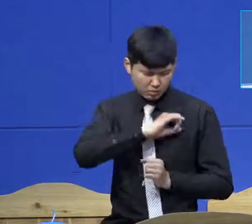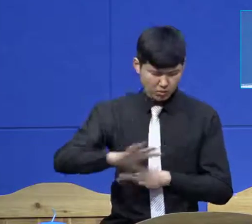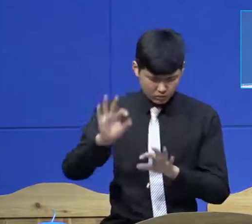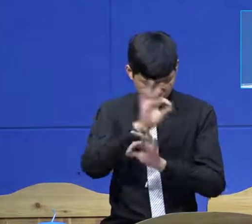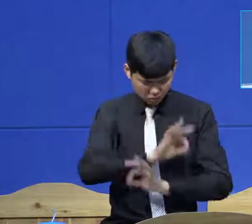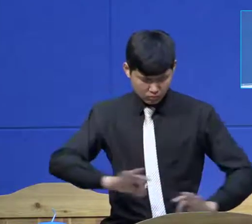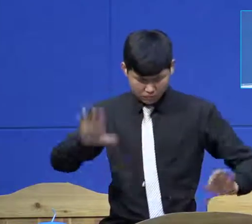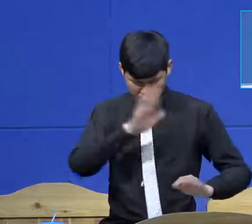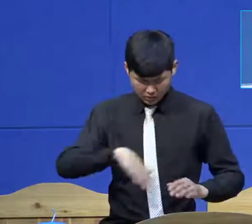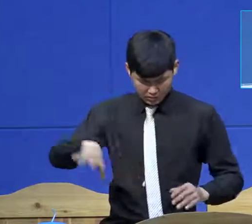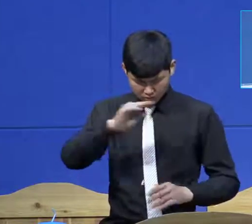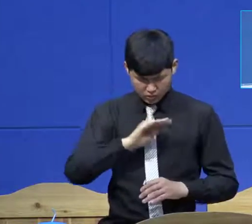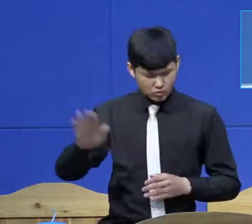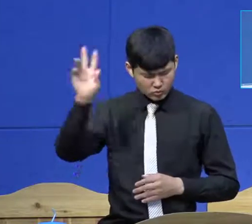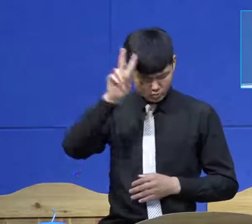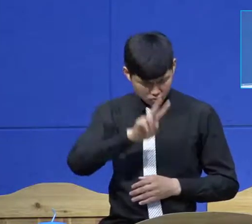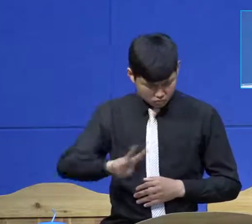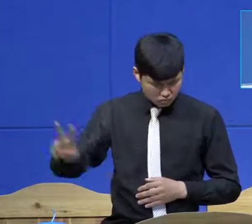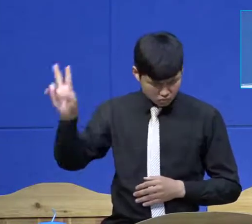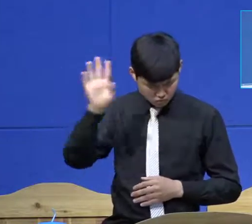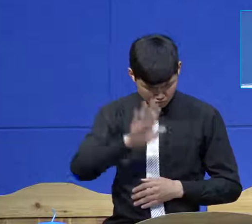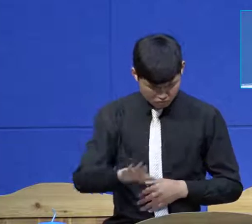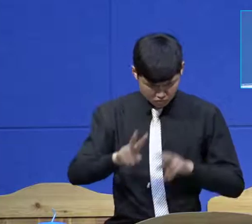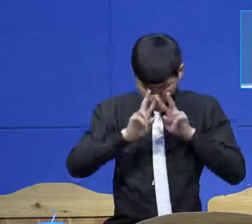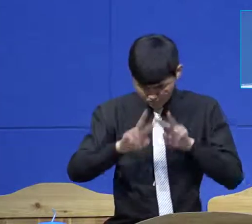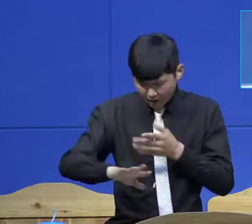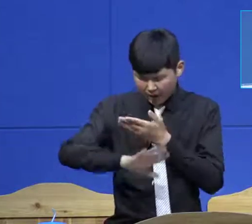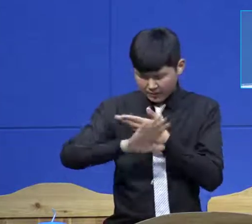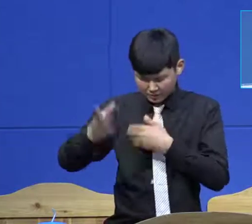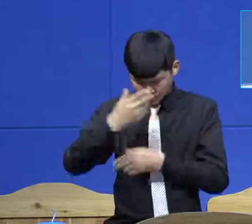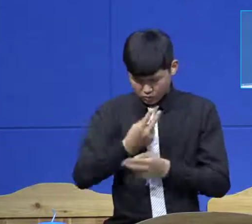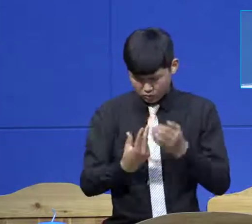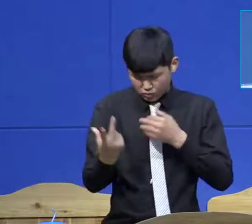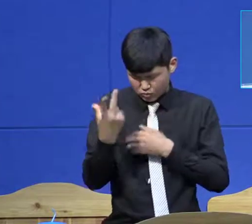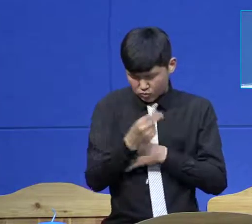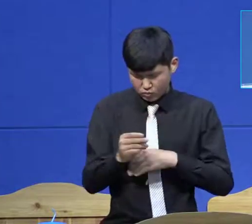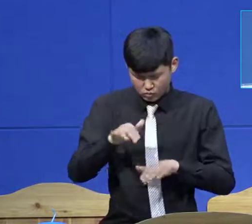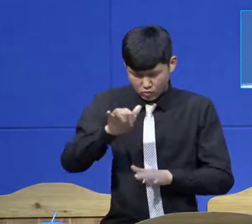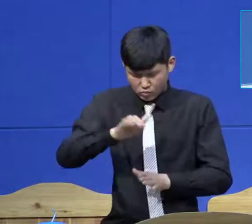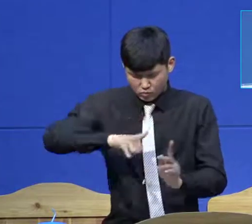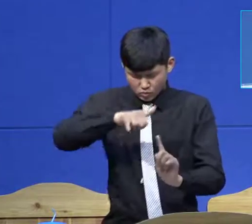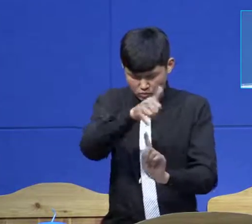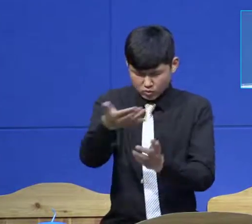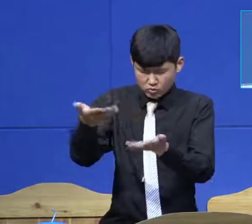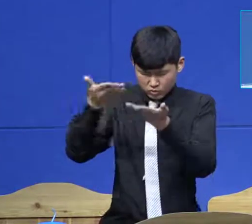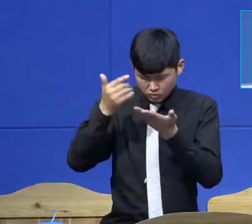үргэлжид биднийг хамгаалж, биднийг үнэн рүү удирдах байгаа таны нэгүсэл тань үнэхээр